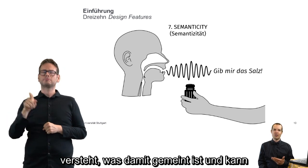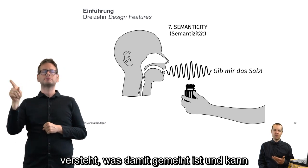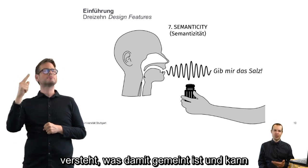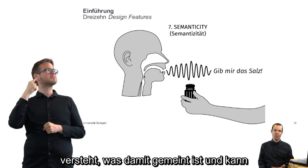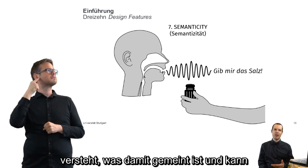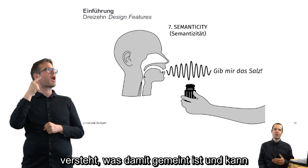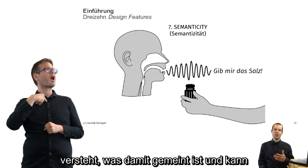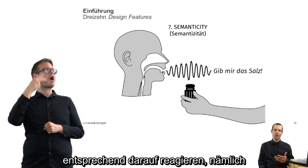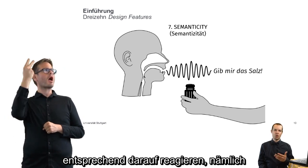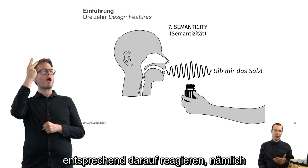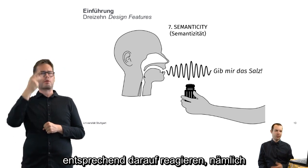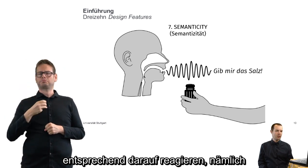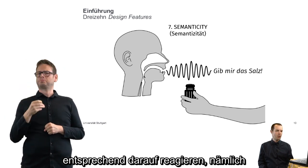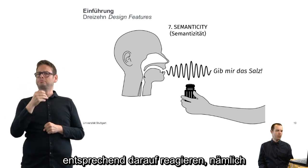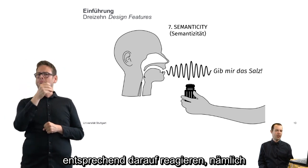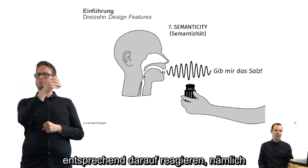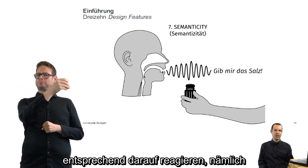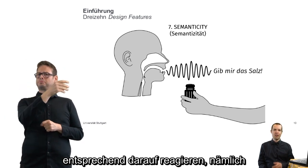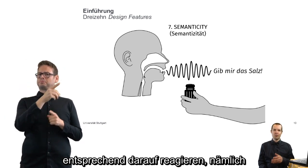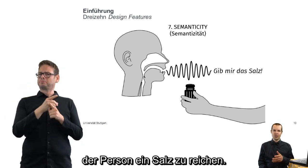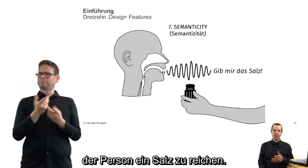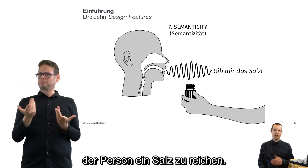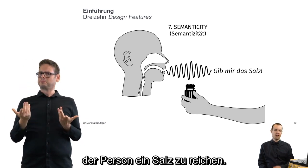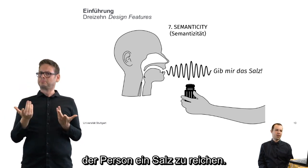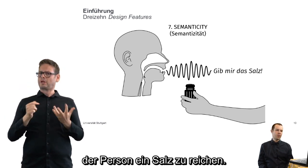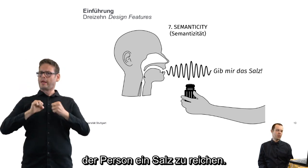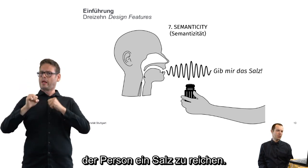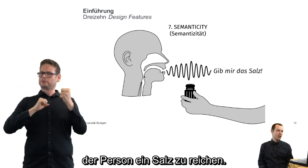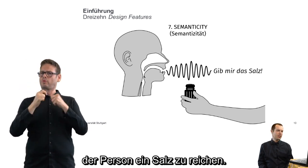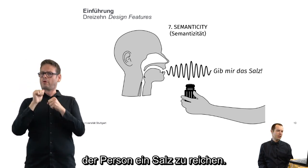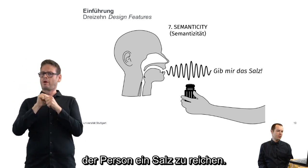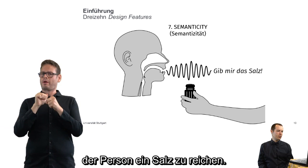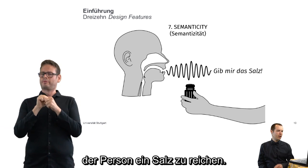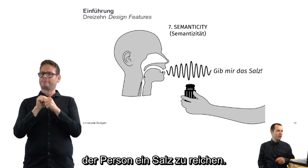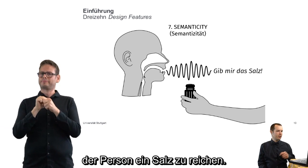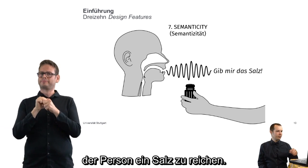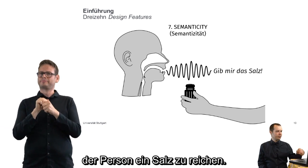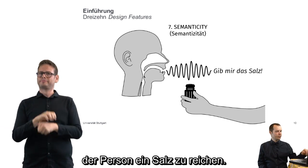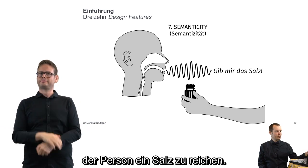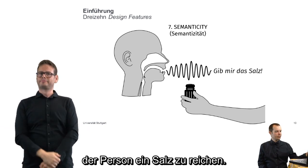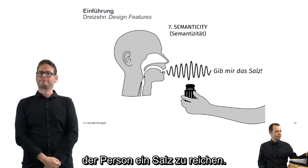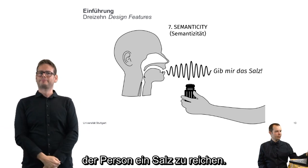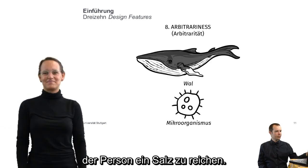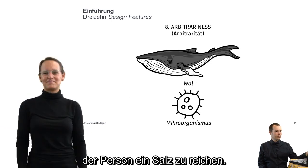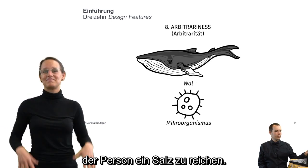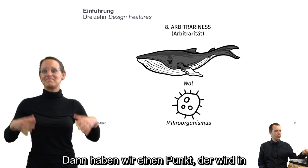versteht, was damit gemeint ist und kann entsprechend darauf reagieren, nämlich der Person ein Salz zu reichen.